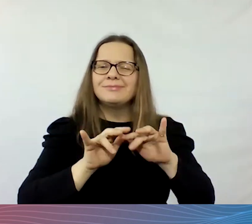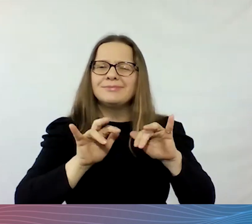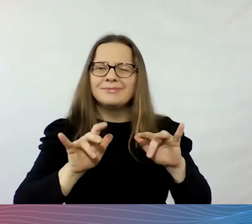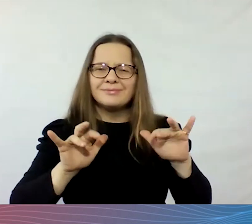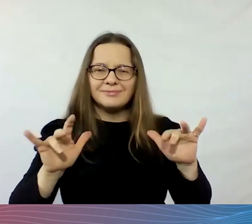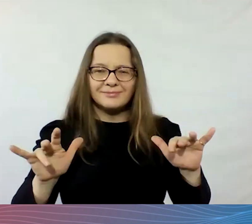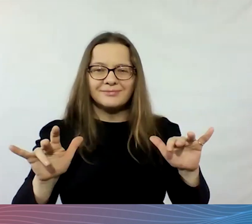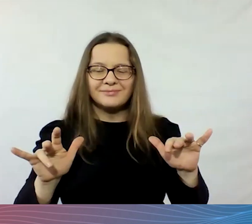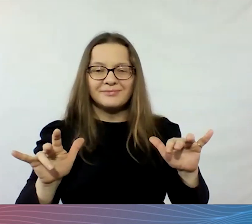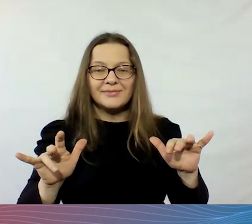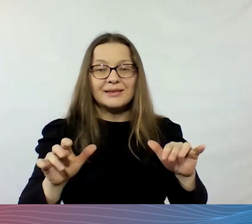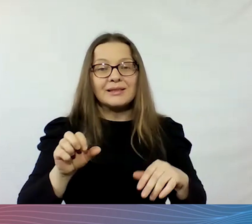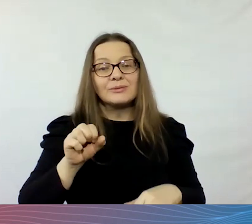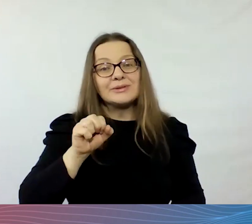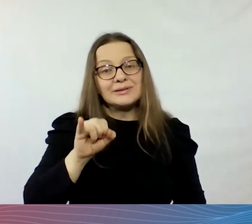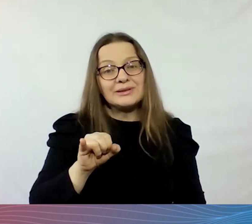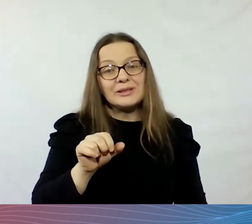dom de tocar o piano,